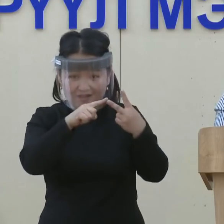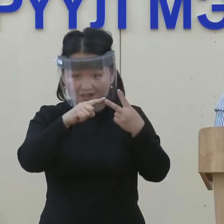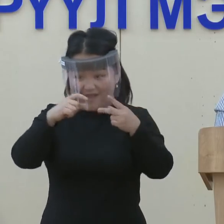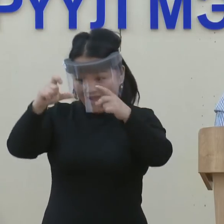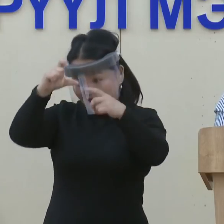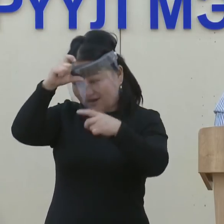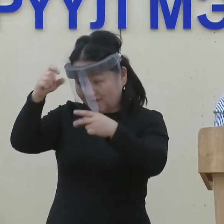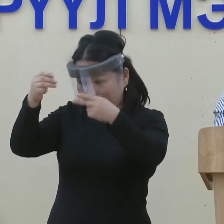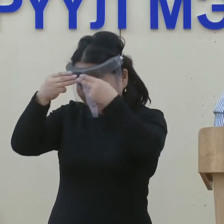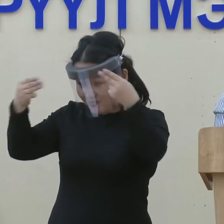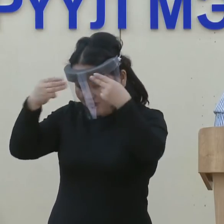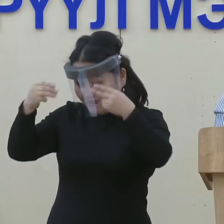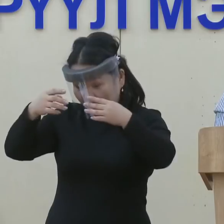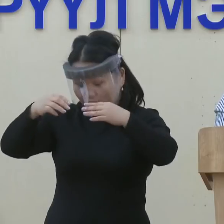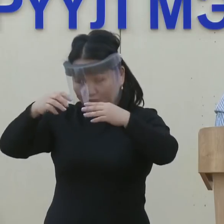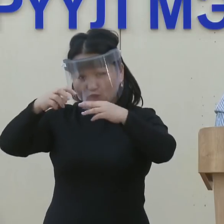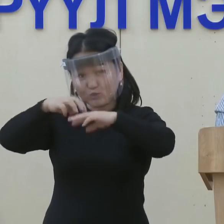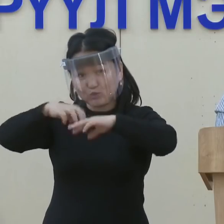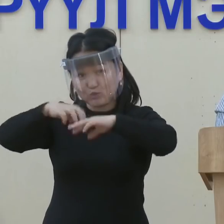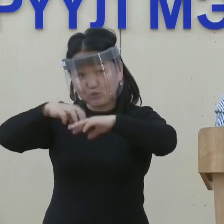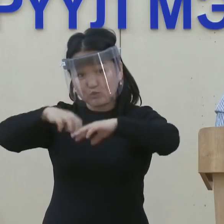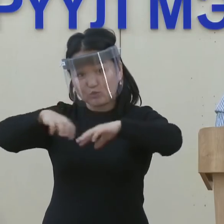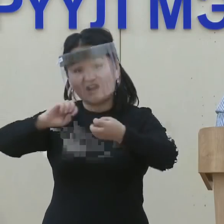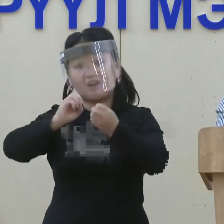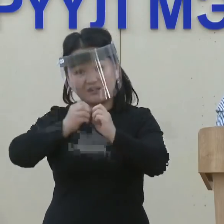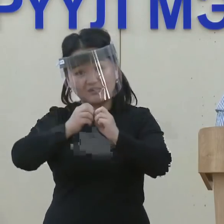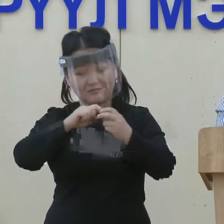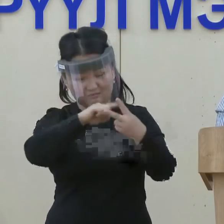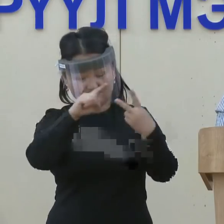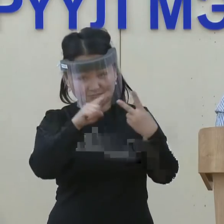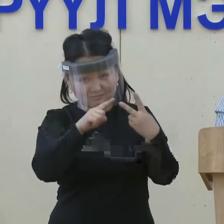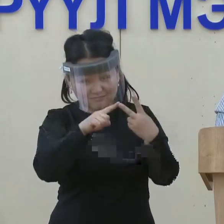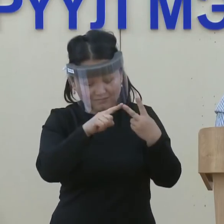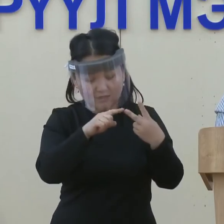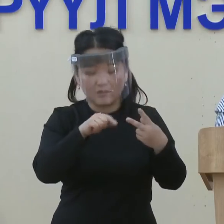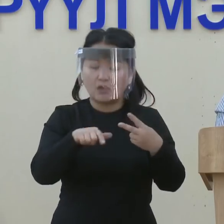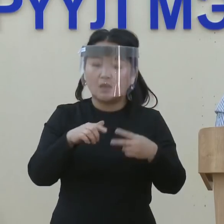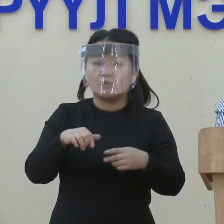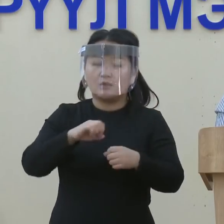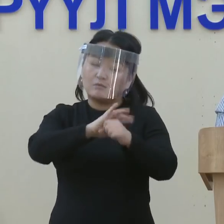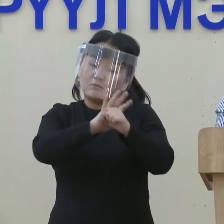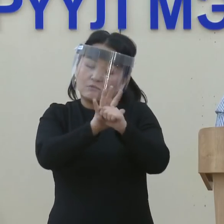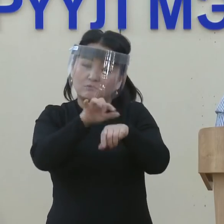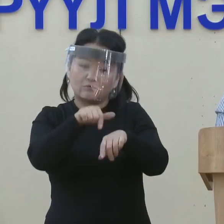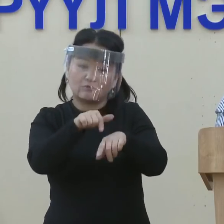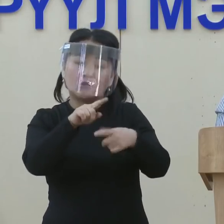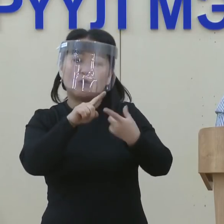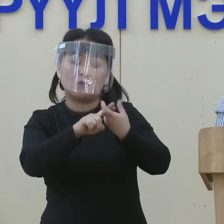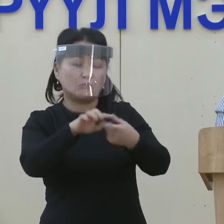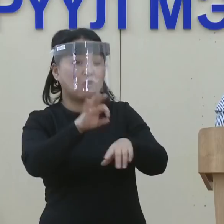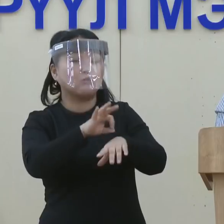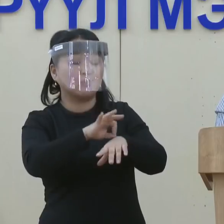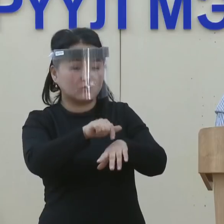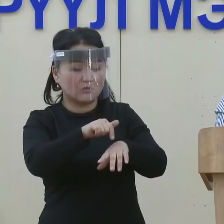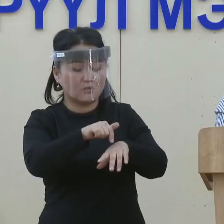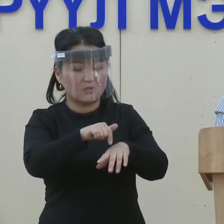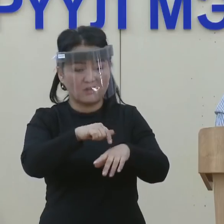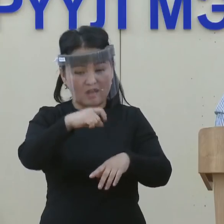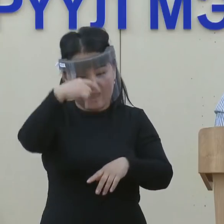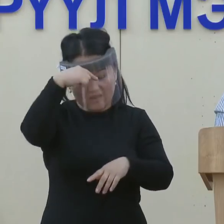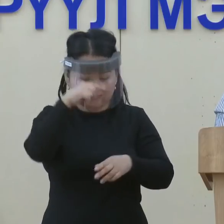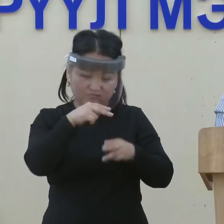одоо анагаах ухааны маш олон эрдэмтэн судлаачид бас ажилладаг. Ийм учраас бид нар энэ коронавирус халдвартай эмчилгээ онцлогоныхоо зүг давхар